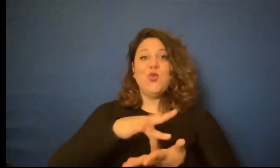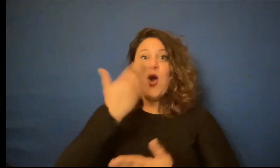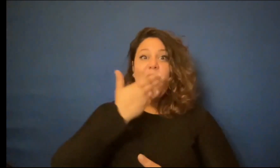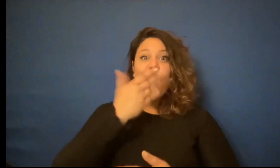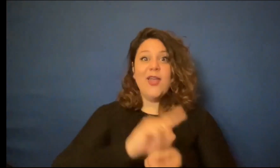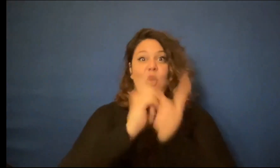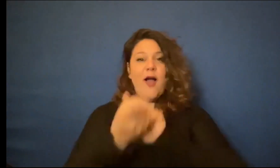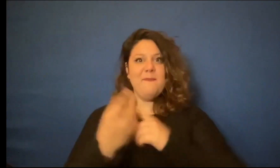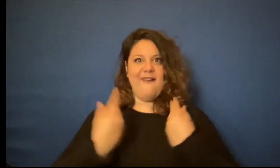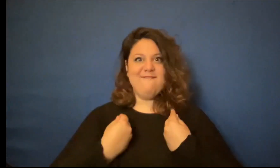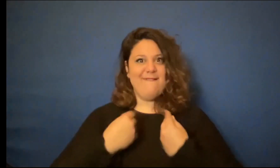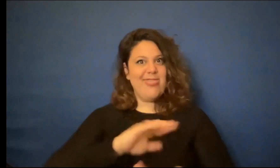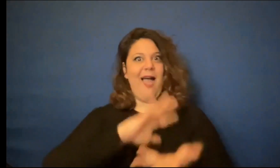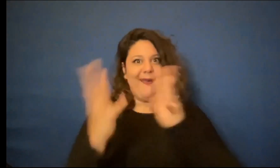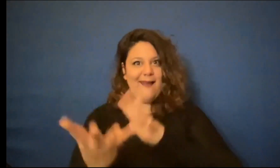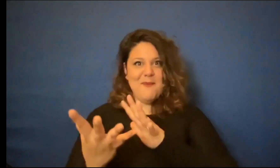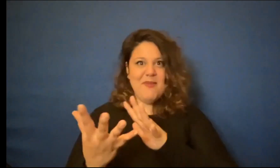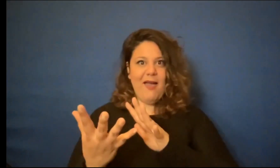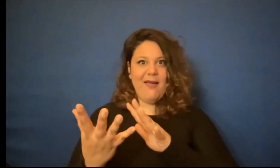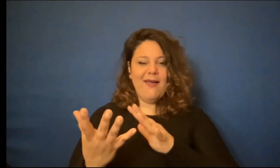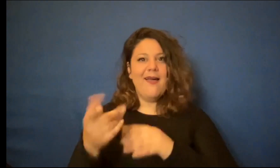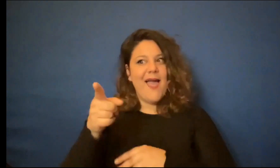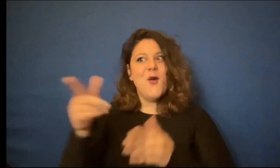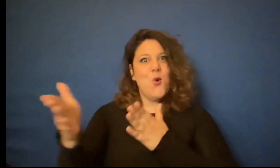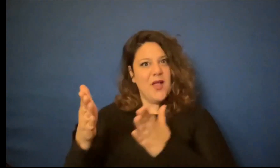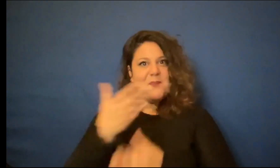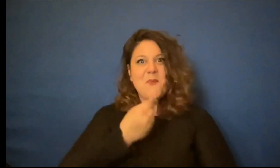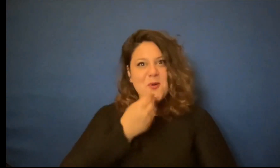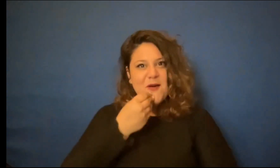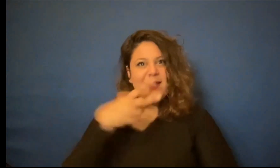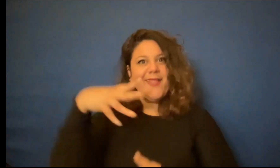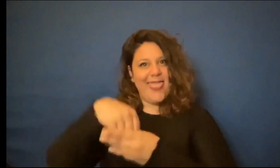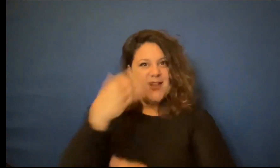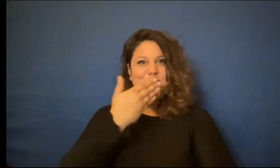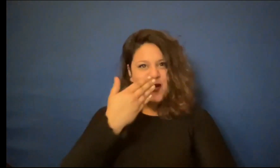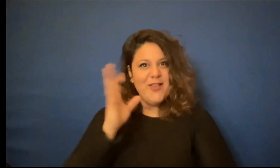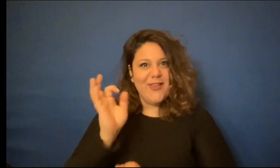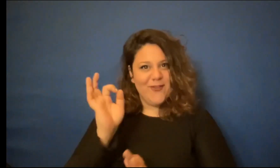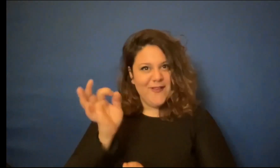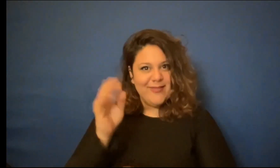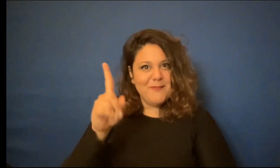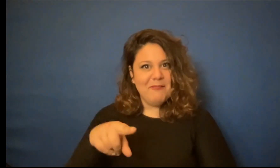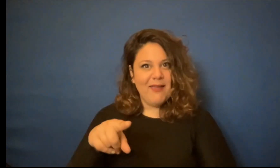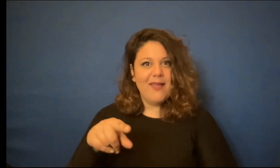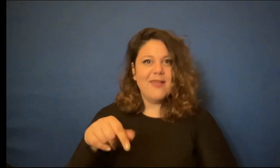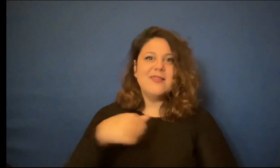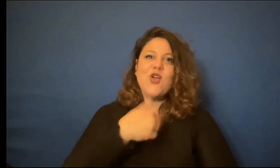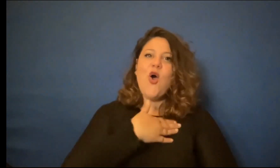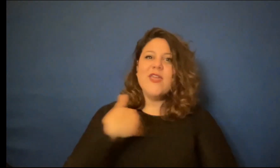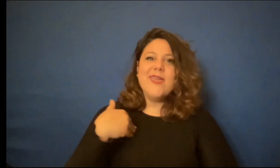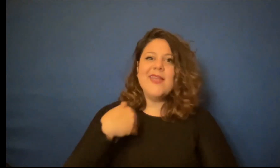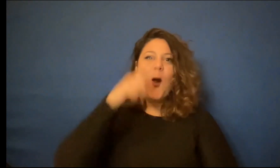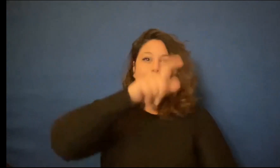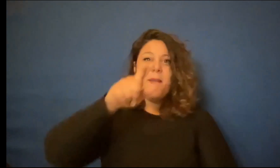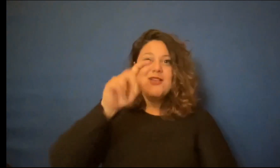¿vale? Y ahí entiendo que tuviste una etapa muy bonita en el colegio. También yo quiero que los que están